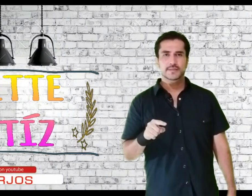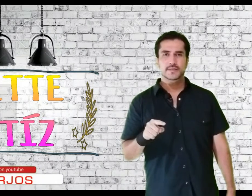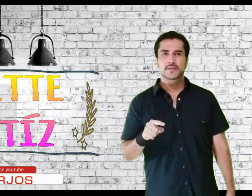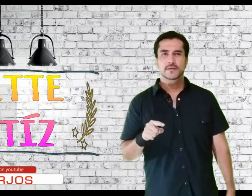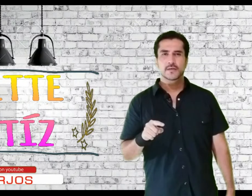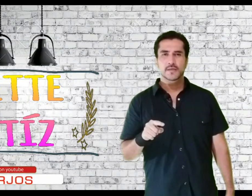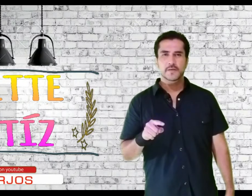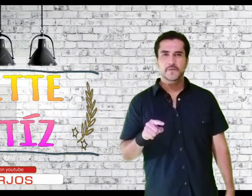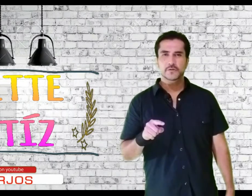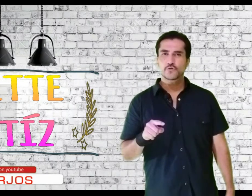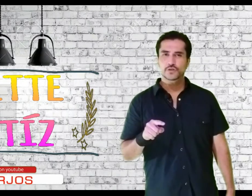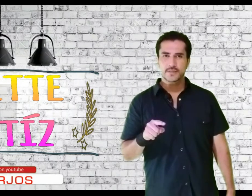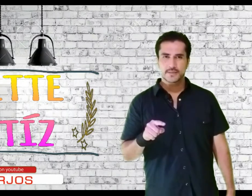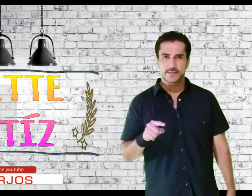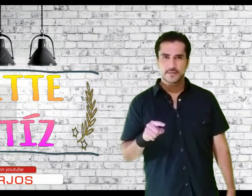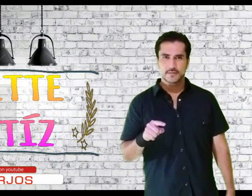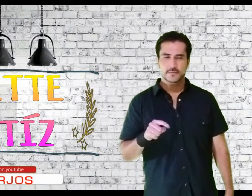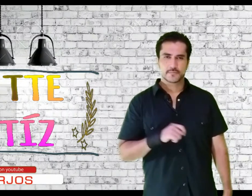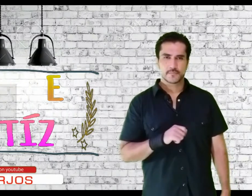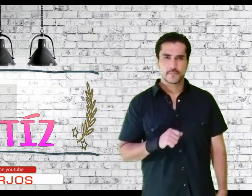Ortiz, Ivette Ortiz.